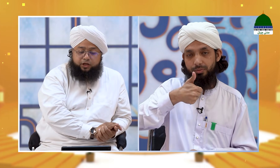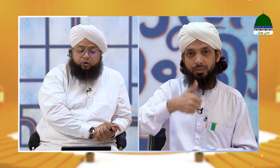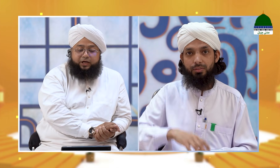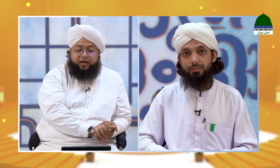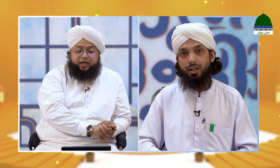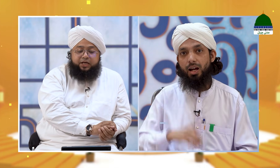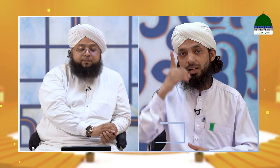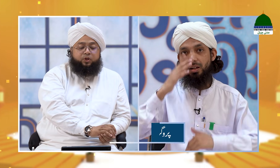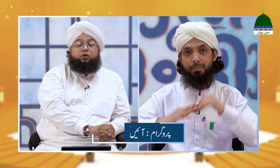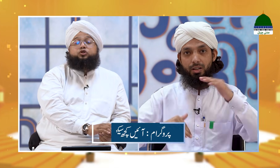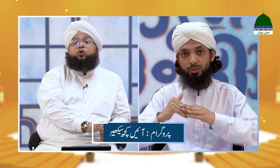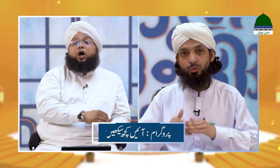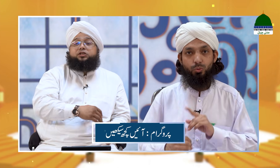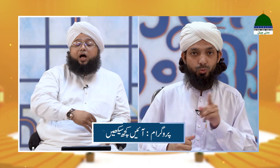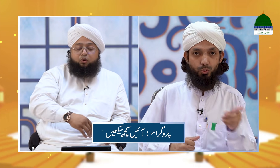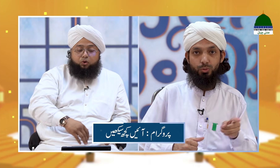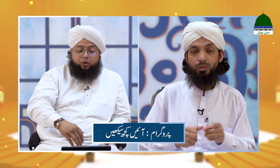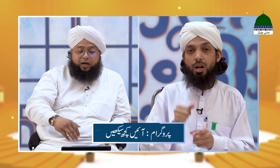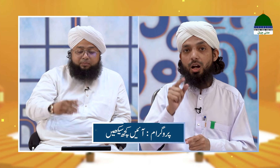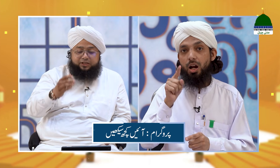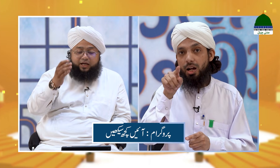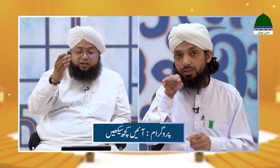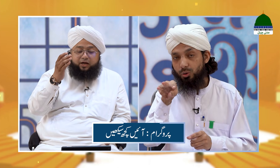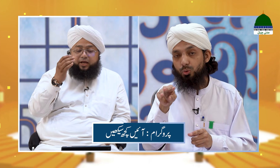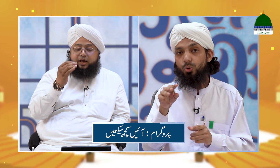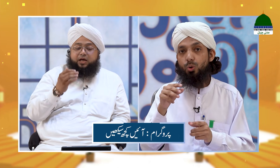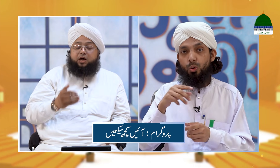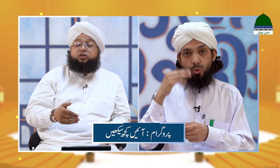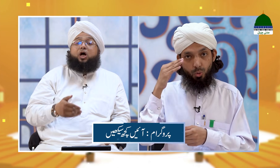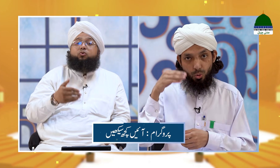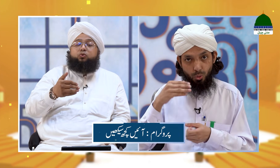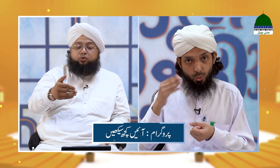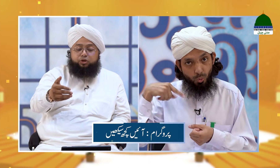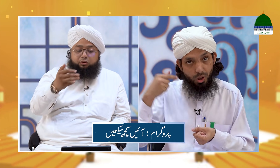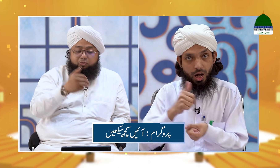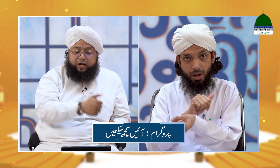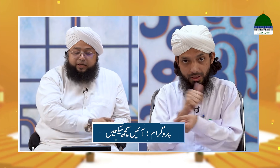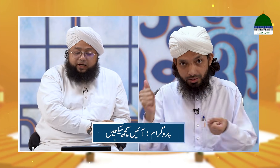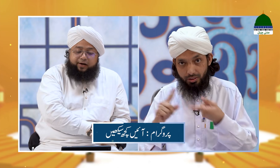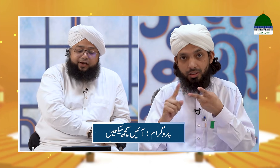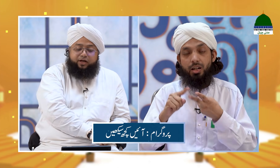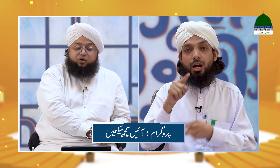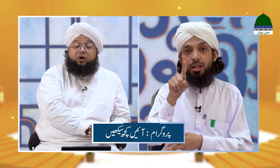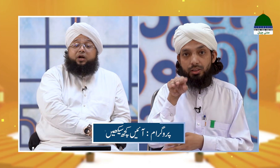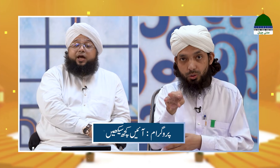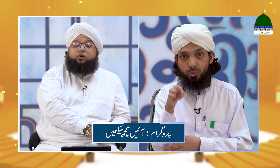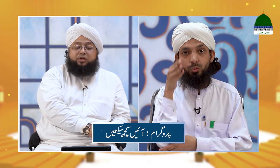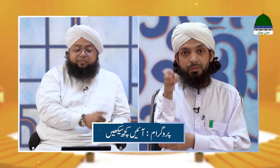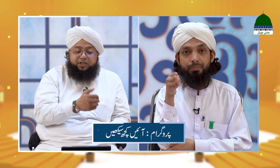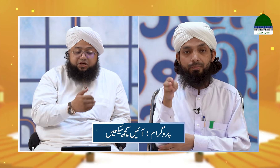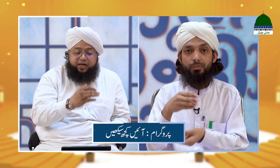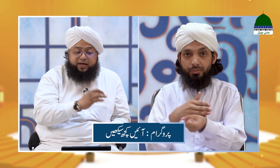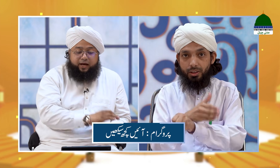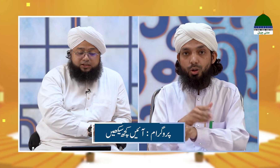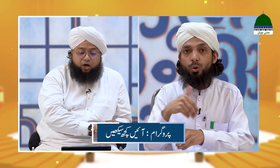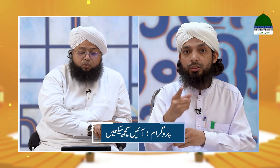ہے تو اللہ کریم اس کو ہزاروں غلام آزاد کرنے، ہزاروں اونٹوں کی قربانی کرنے اور راہ خدا